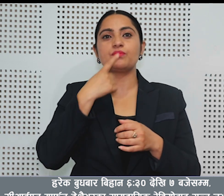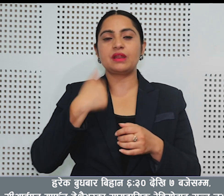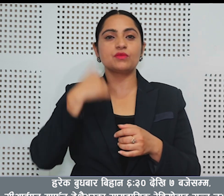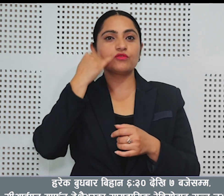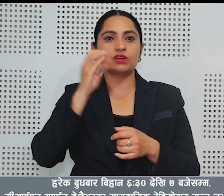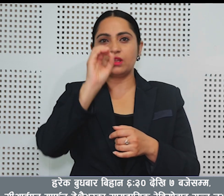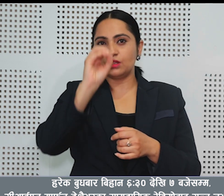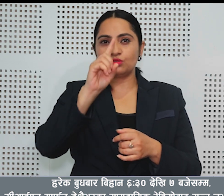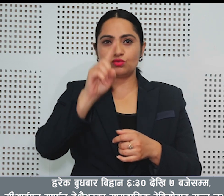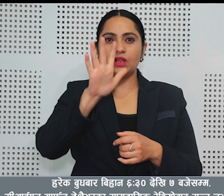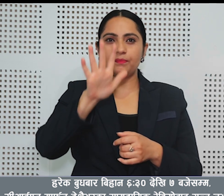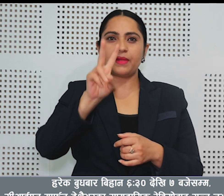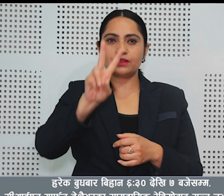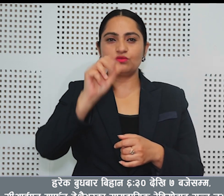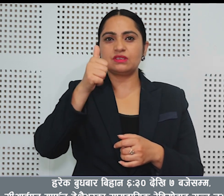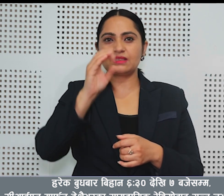नम्बर